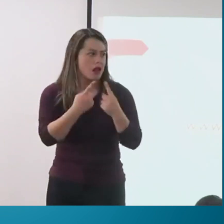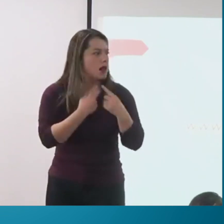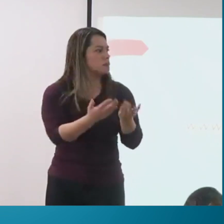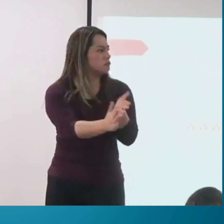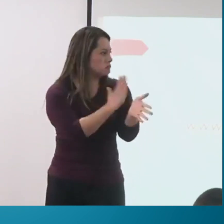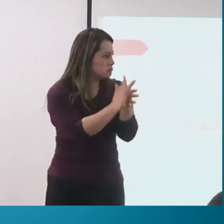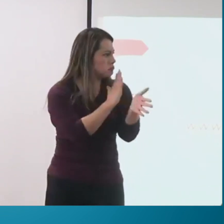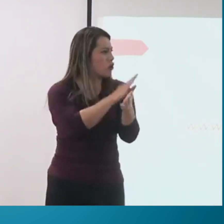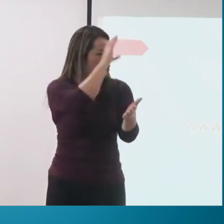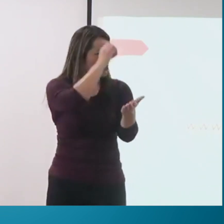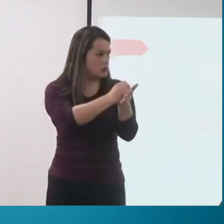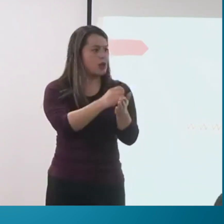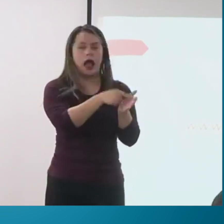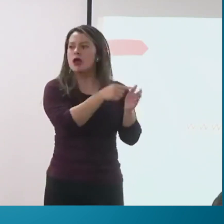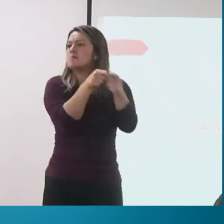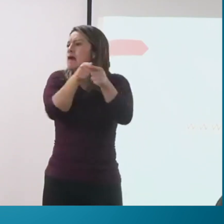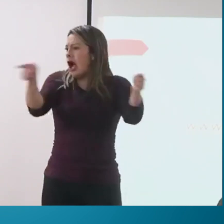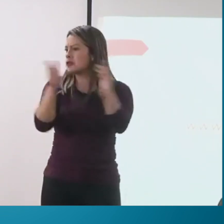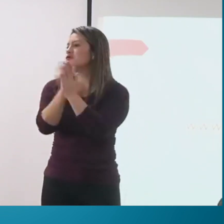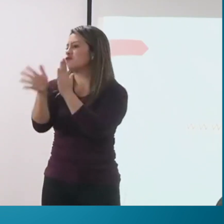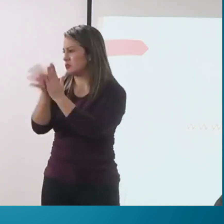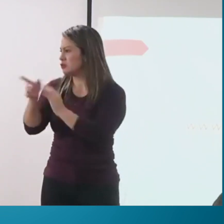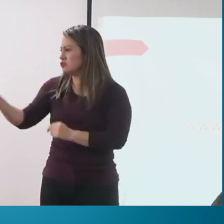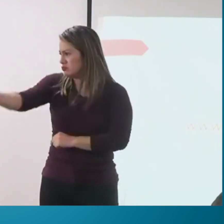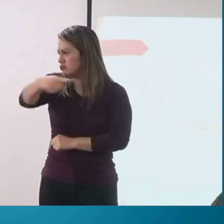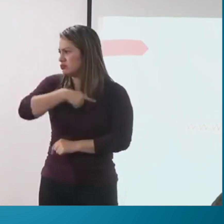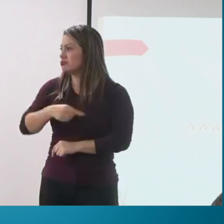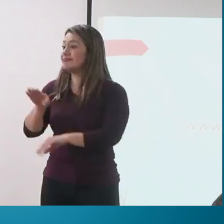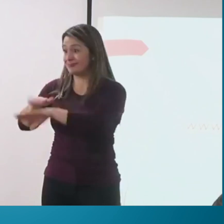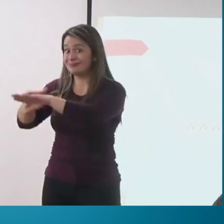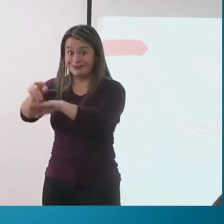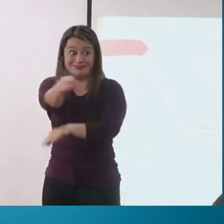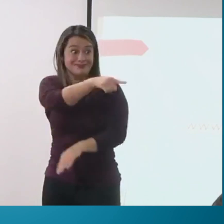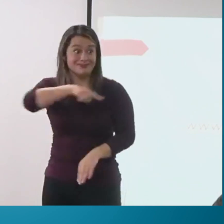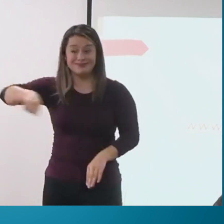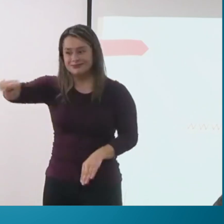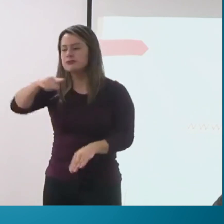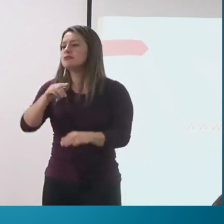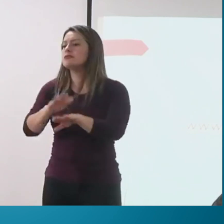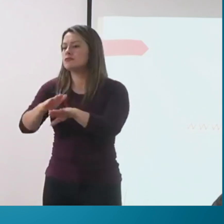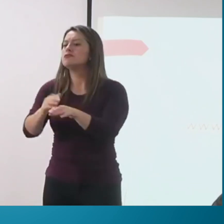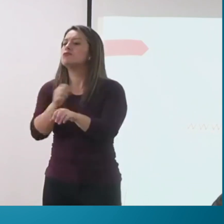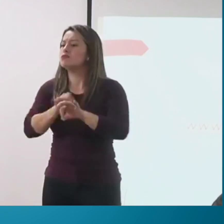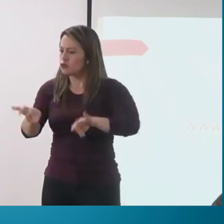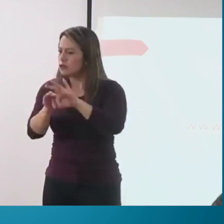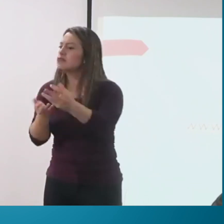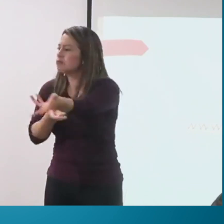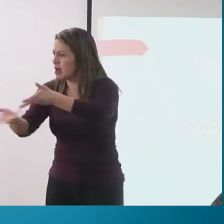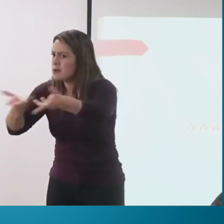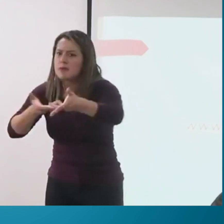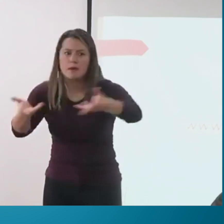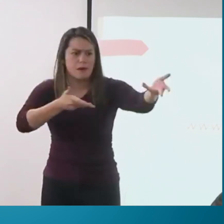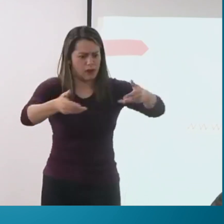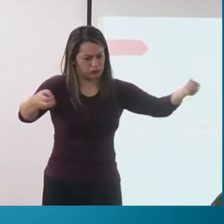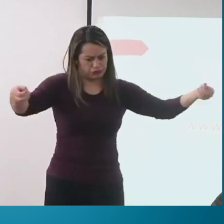encontrar mucha más información. Entonces, los invito a que hagamos construcción de cosas